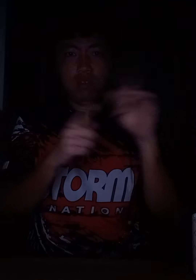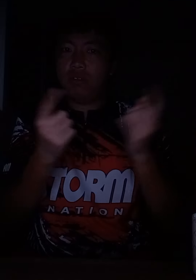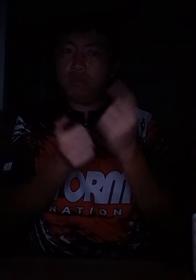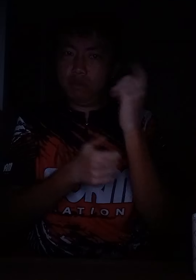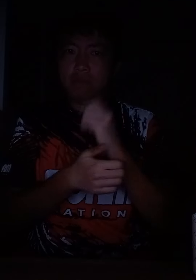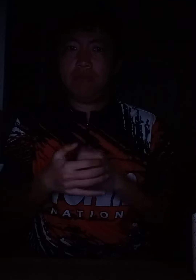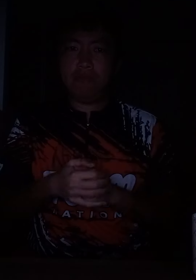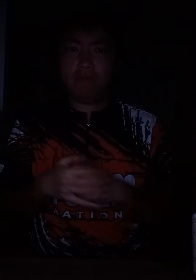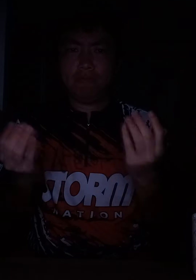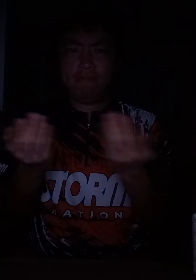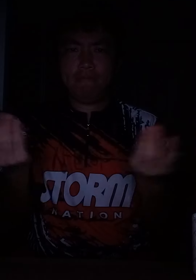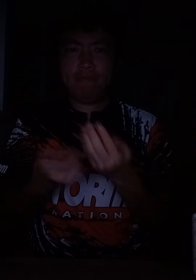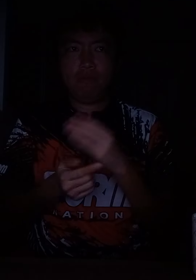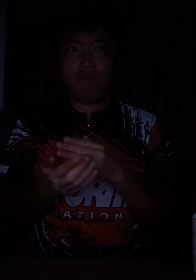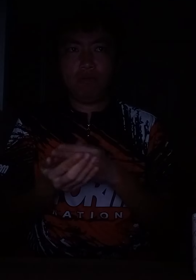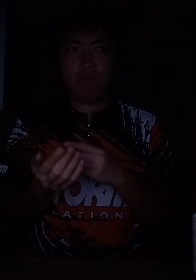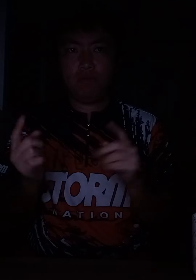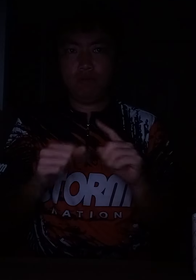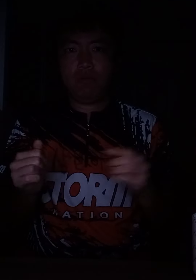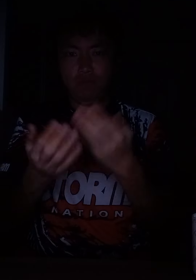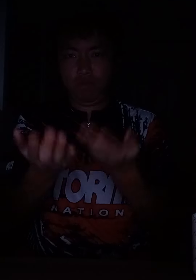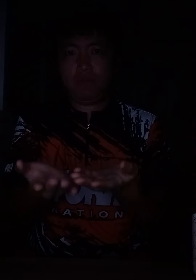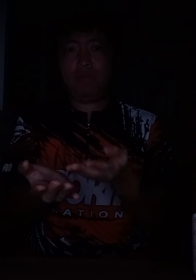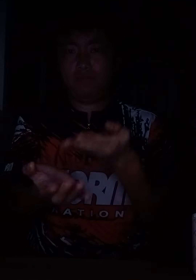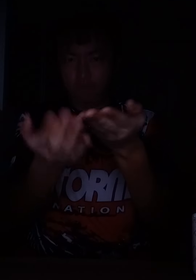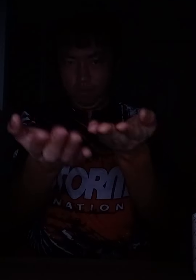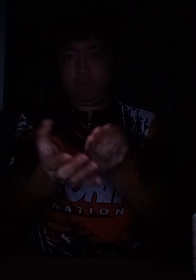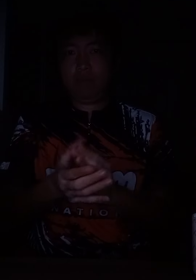있지만 손을 못 겁니다. 정태우 기자가 들었습니다.